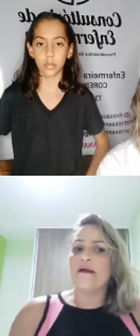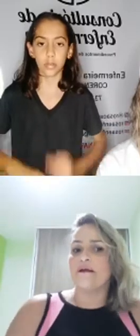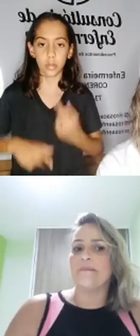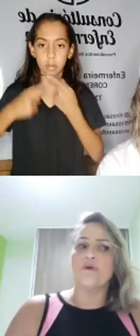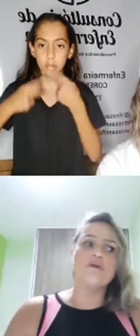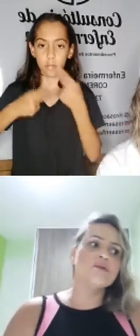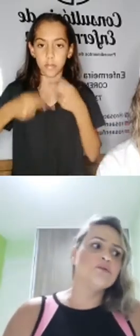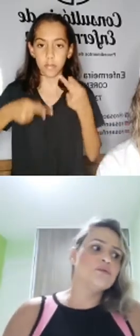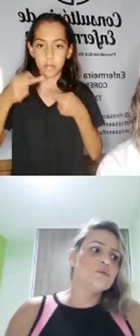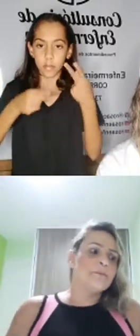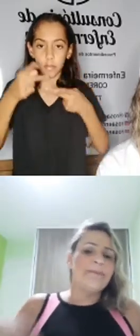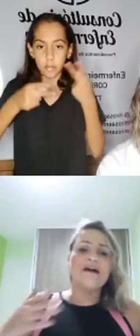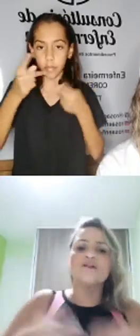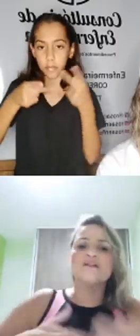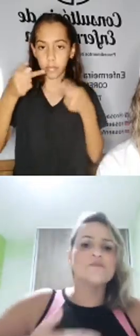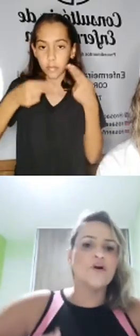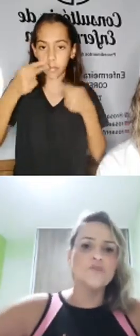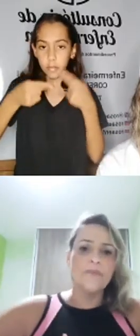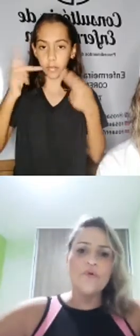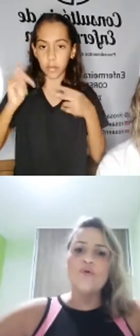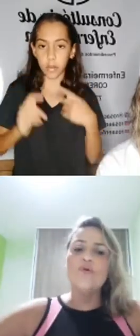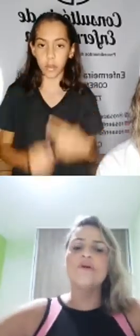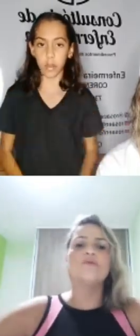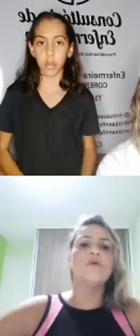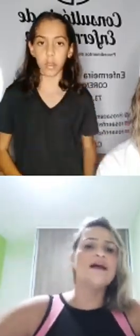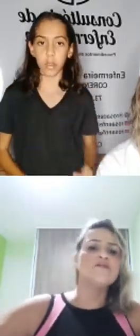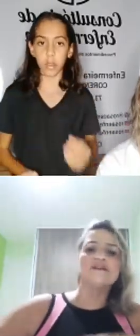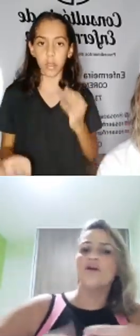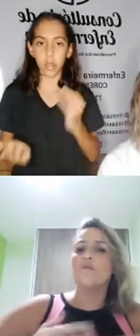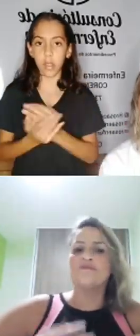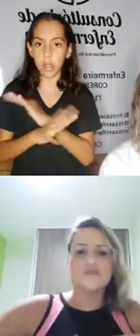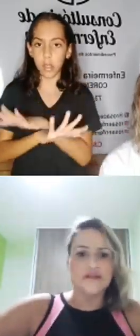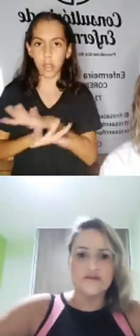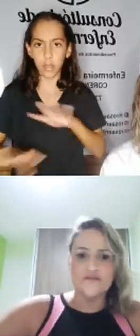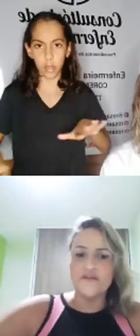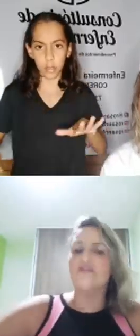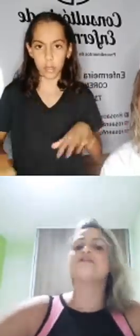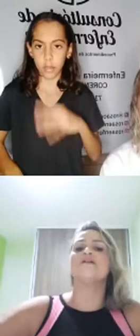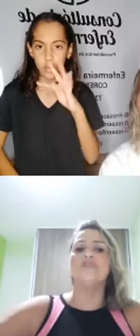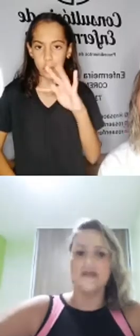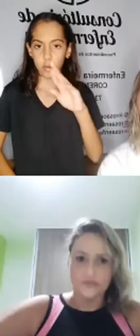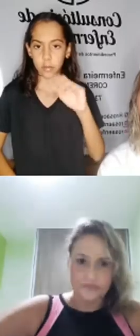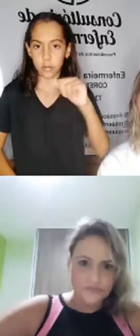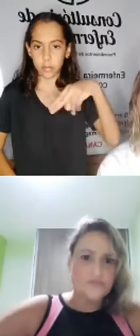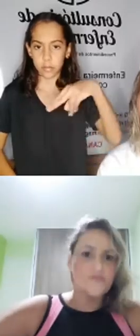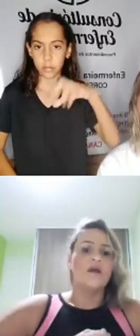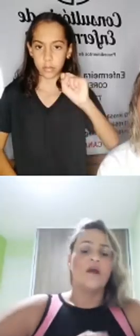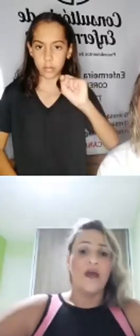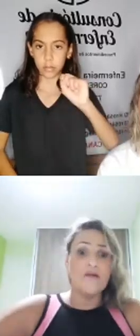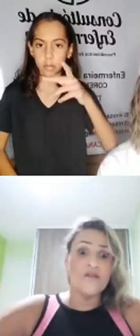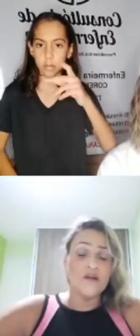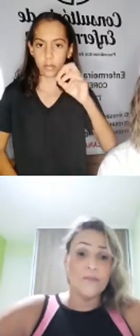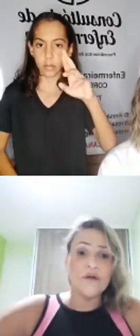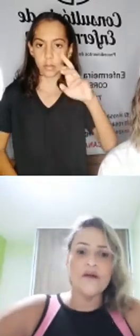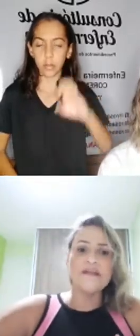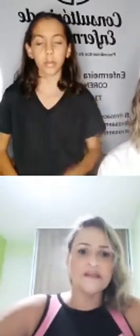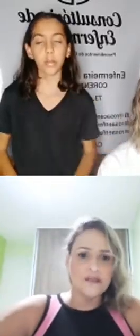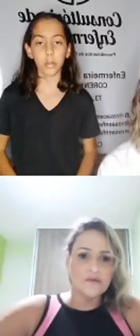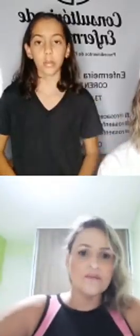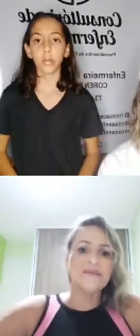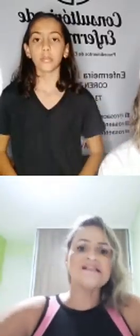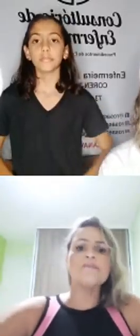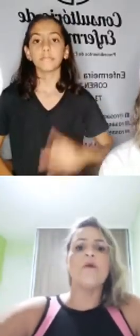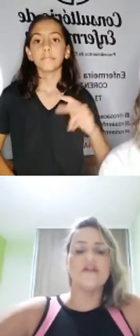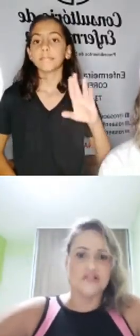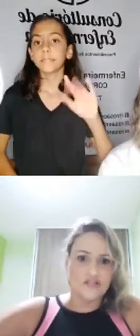acabou, quando parou o transporte público, aí não vai ter como funcionário vir, eu falei assim, eu venho. Eu venho porque eu entendo